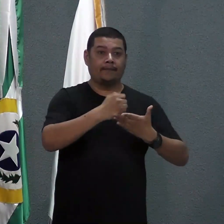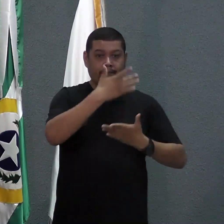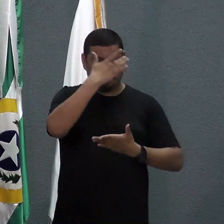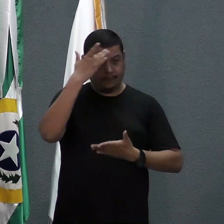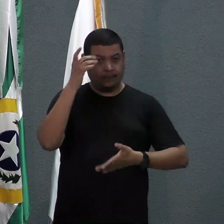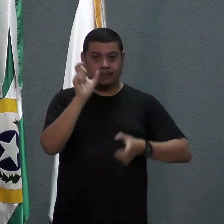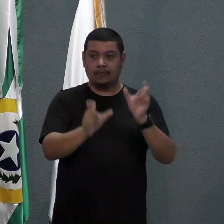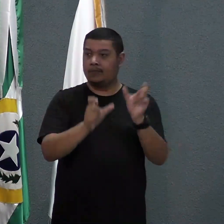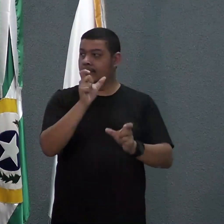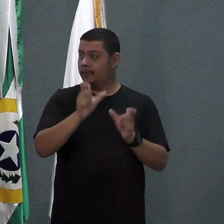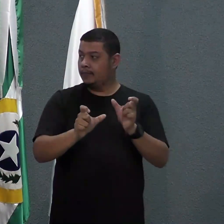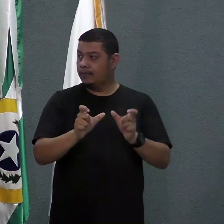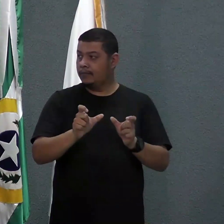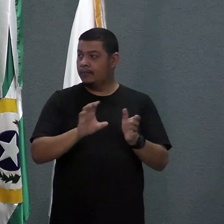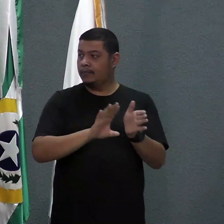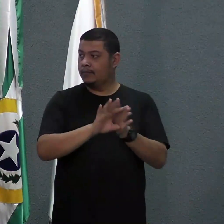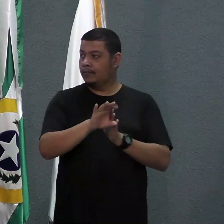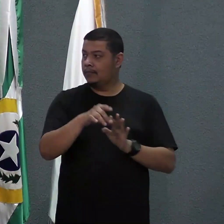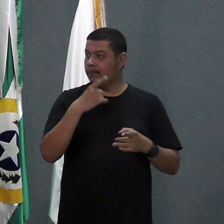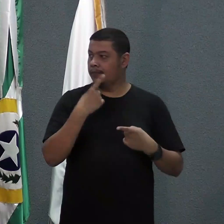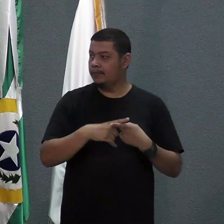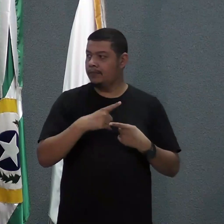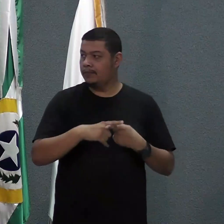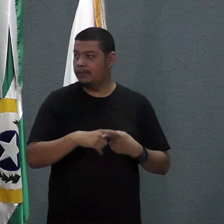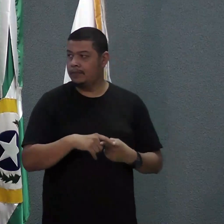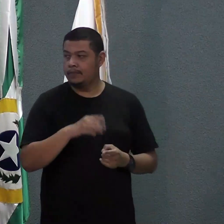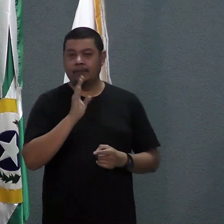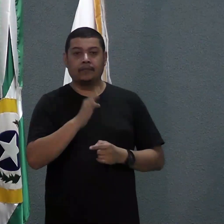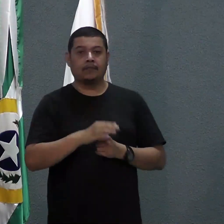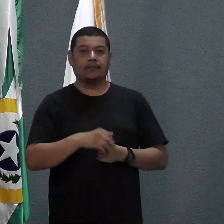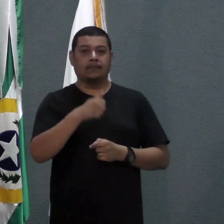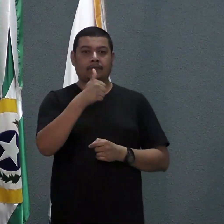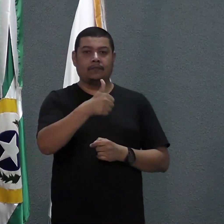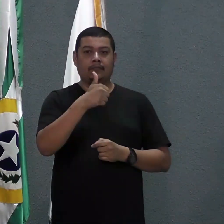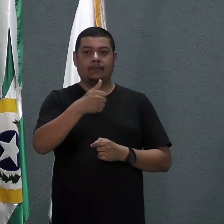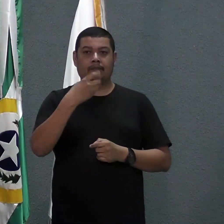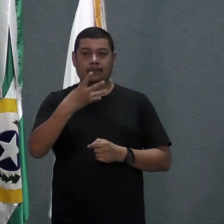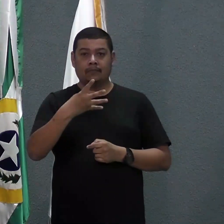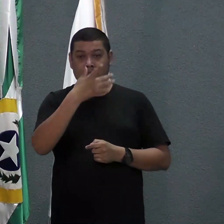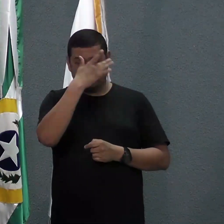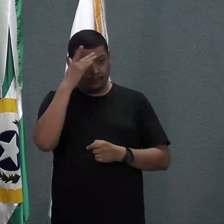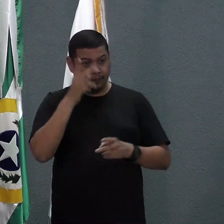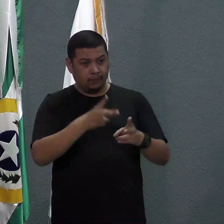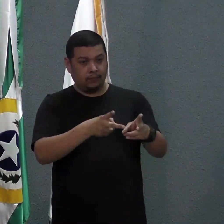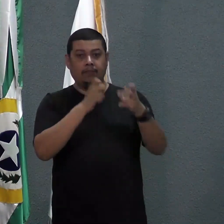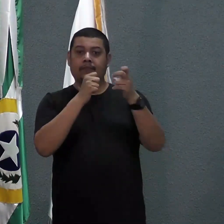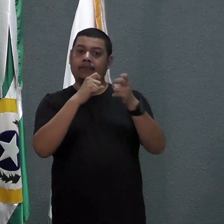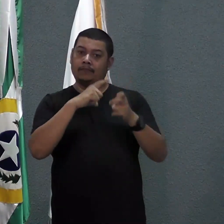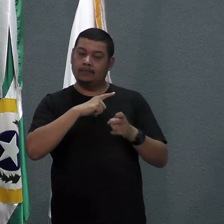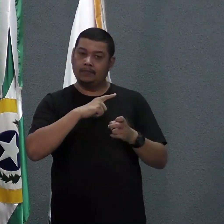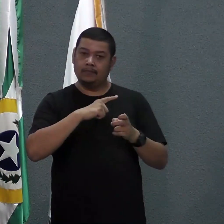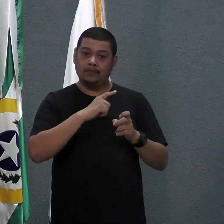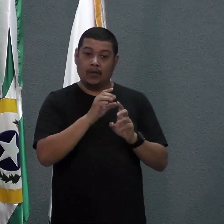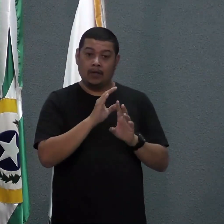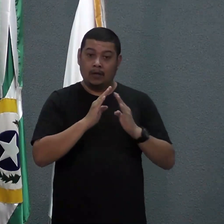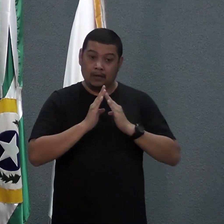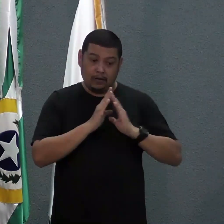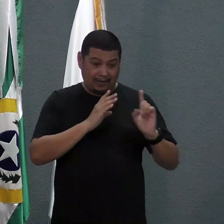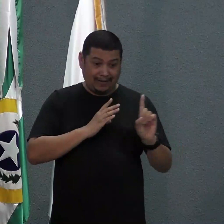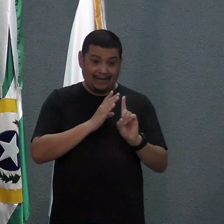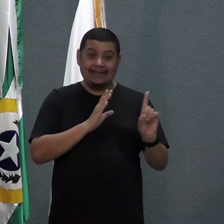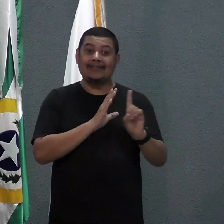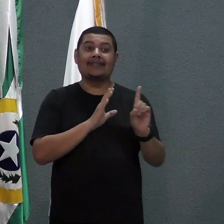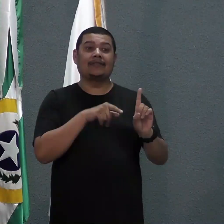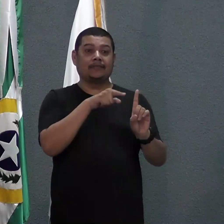até porque foram aí tirados 114 pessoas aí, né, de circulação, porque foram